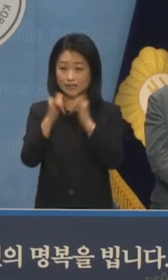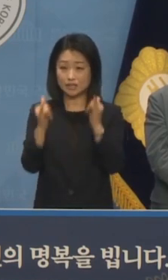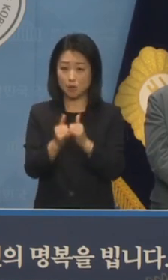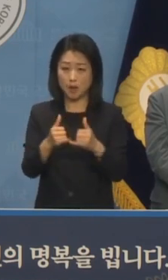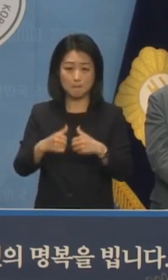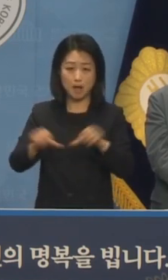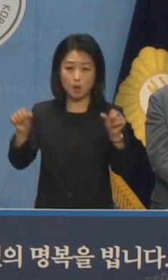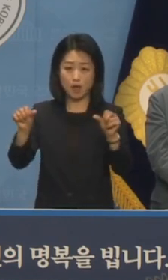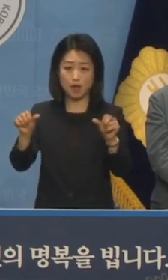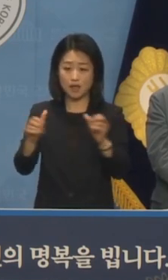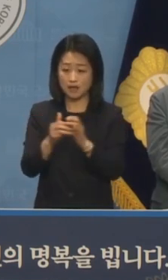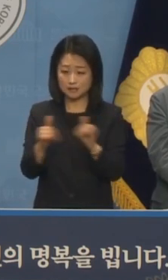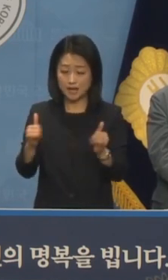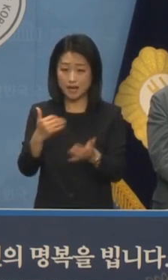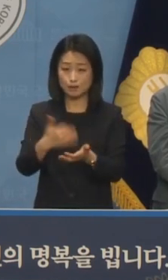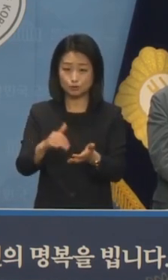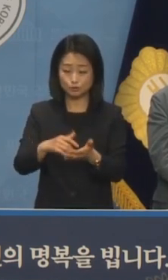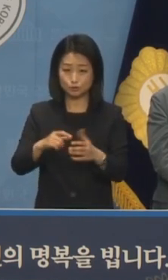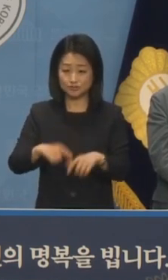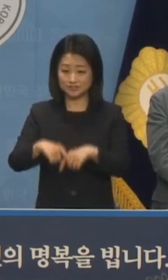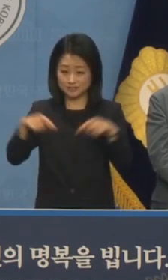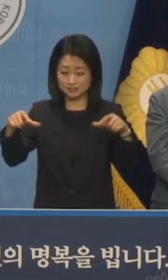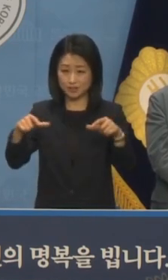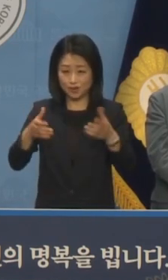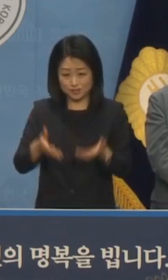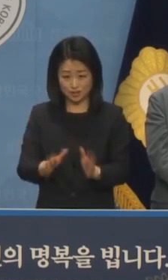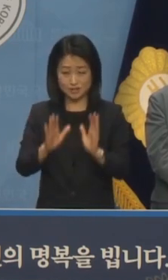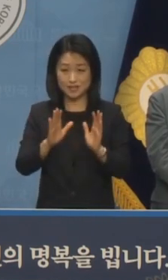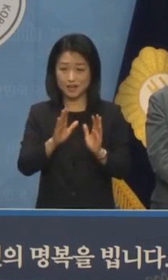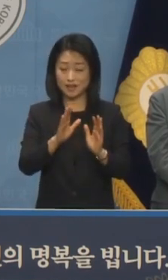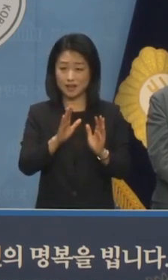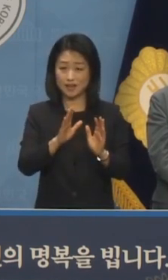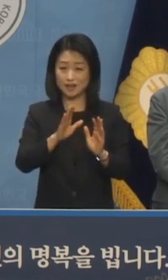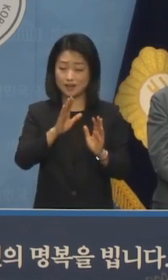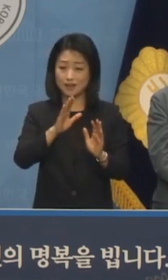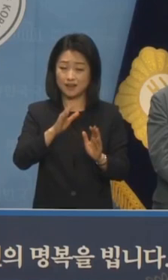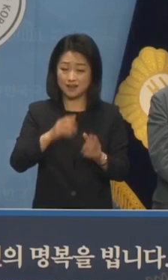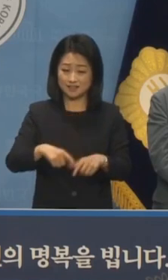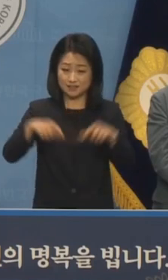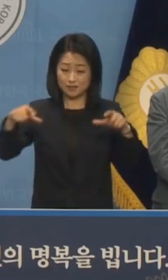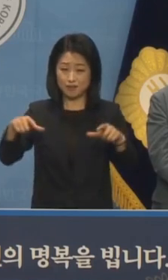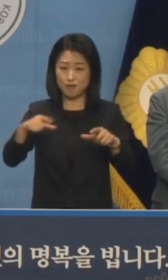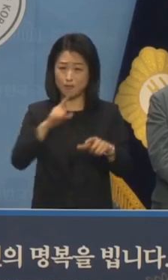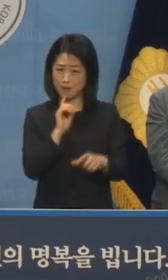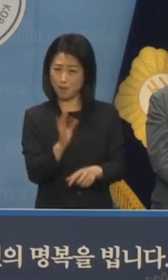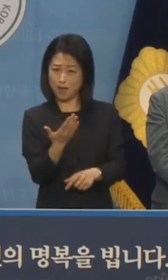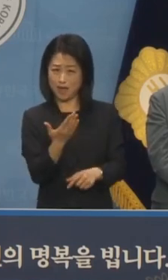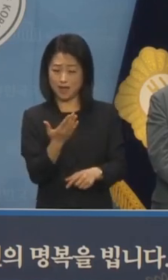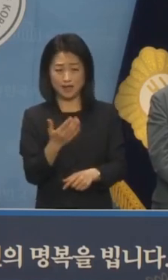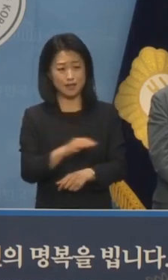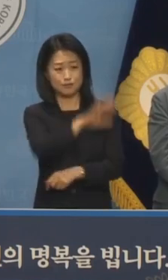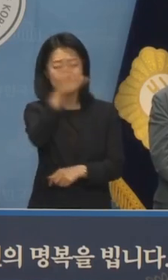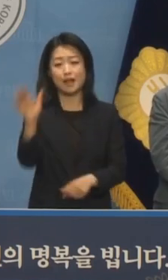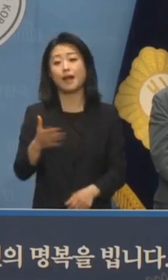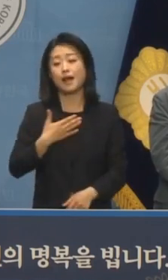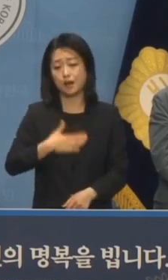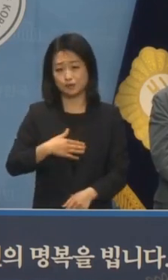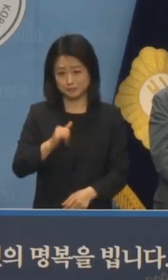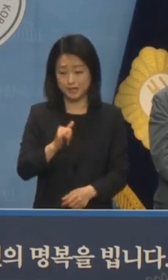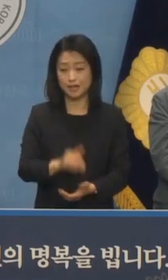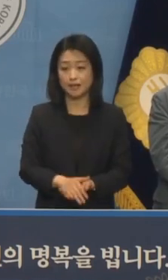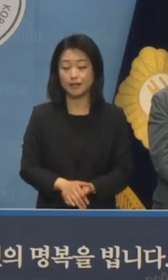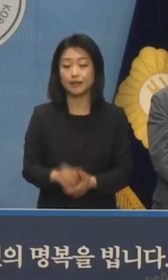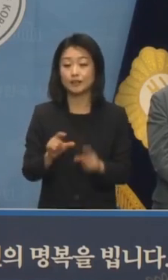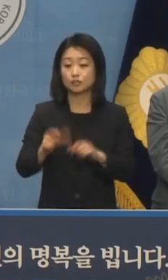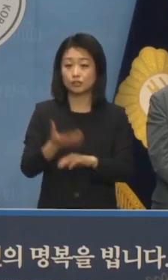파괴하고 인구 증가 정책, 출산 정책 논하는 것이 얼마나 말이 안 되는 것인지 우리 모두는 압니다.